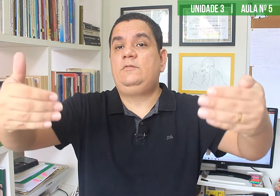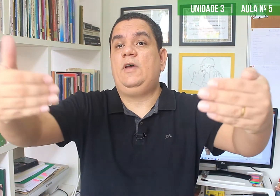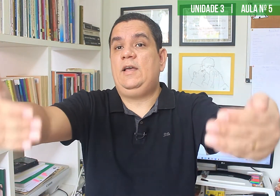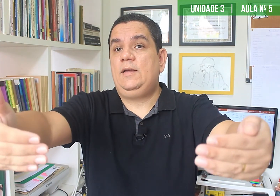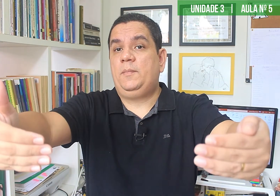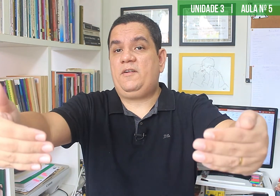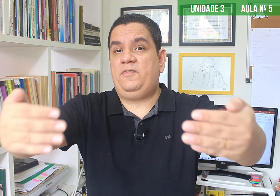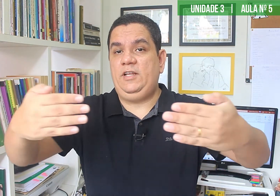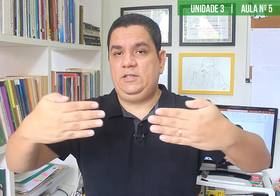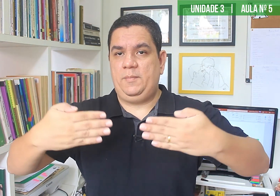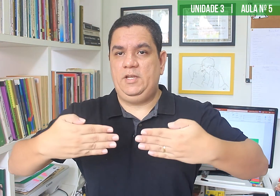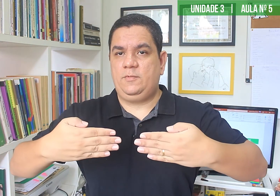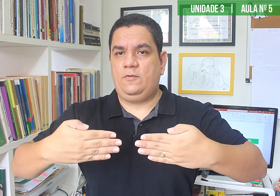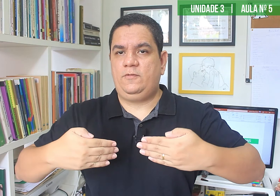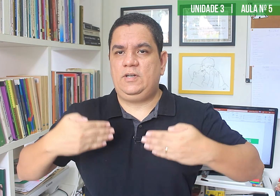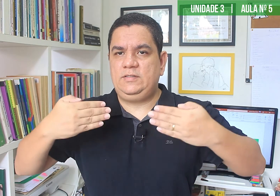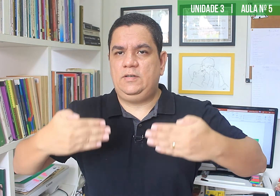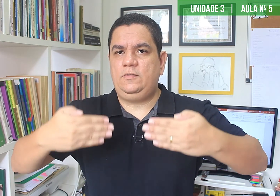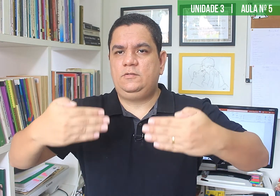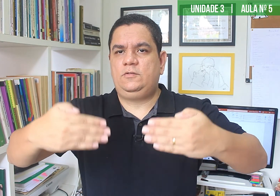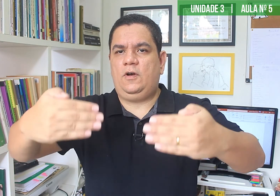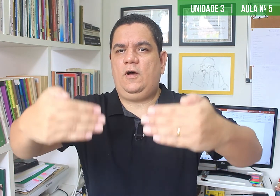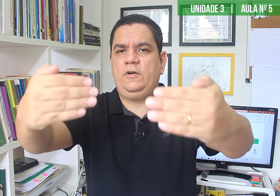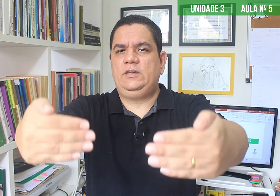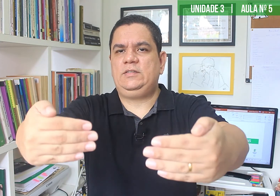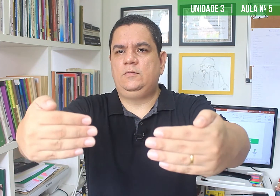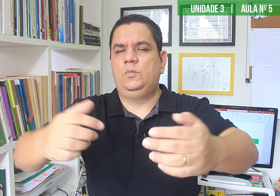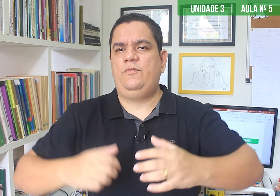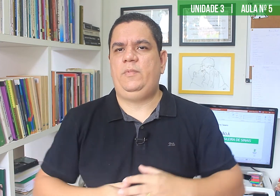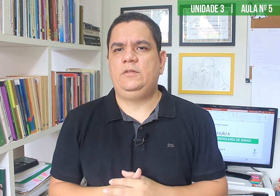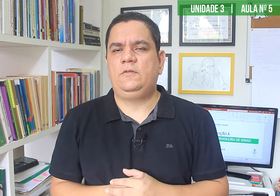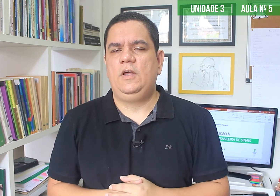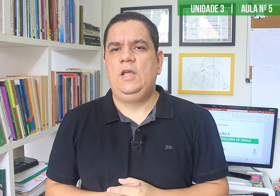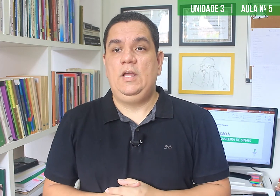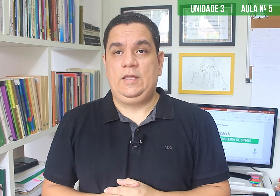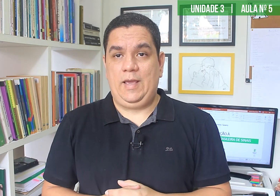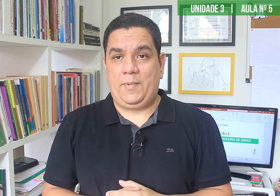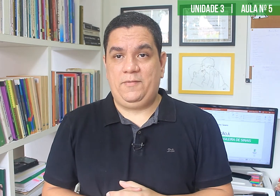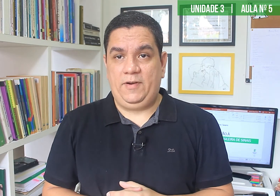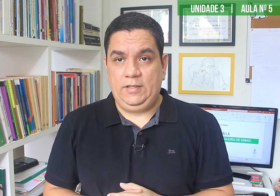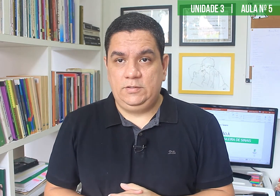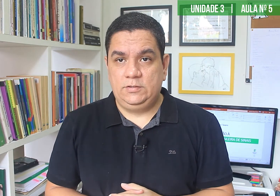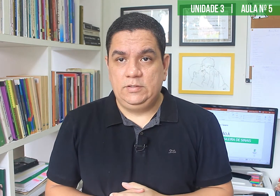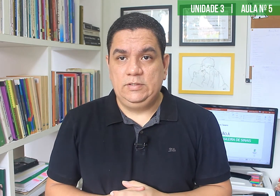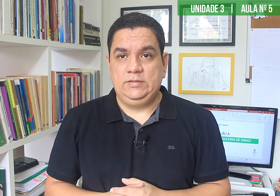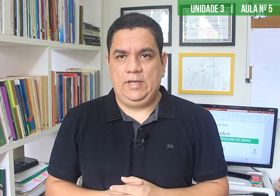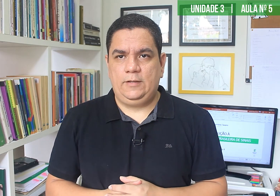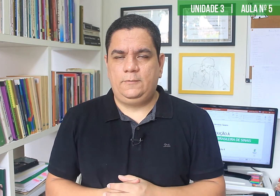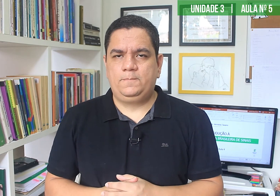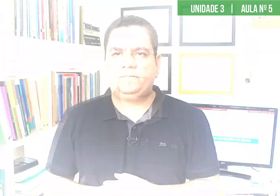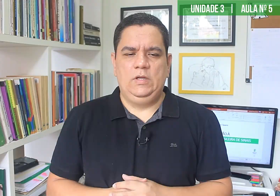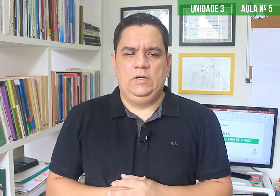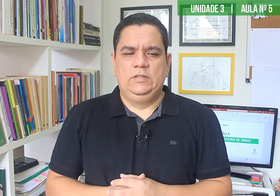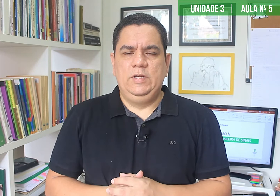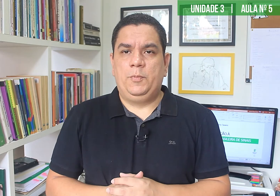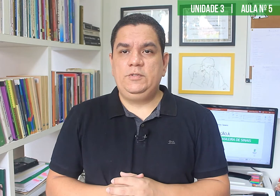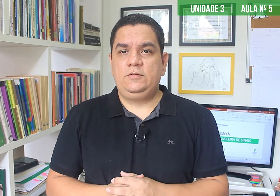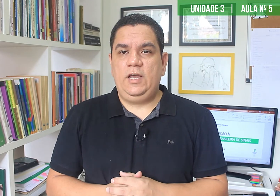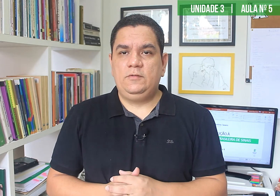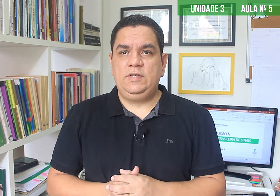é para frente, a mesma configuração, só a orientação do movimento que é para frente, certo? Depois eu tenho o sinal